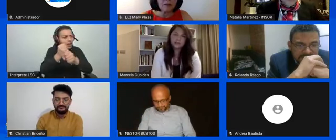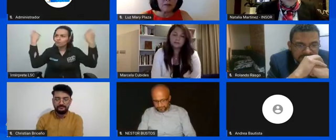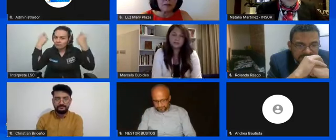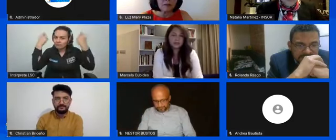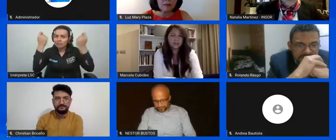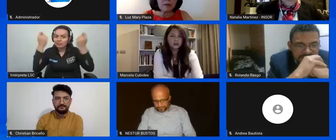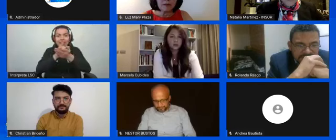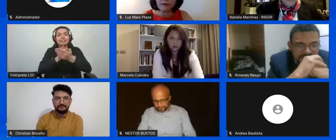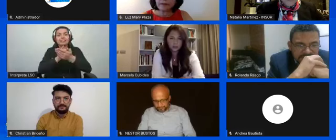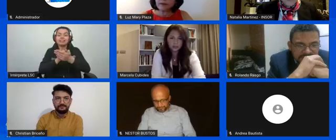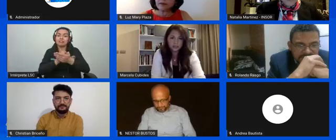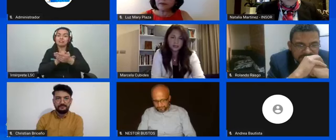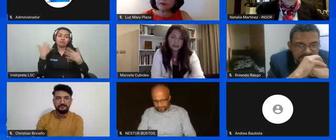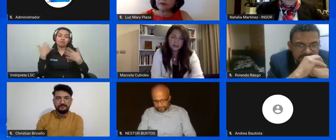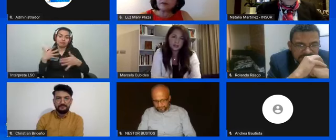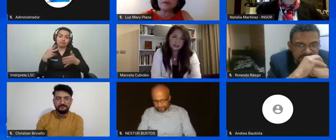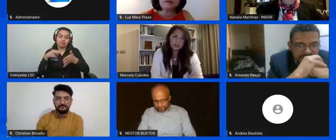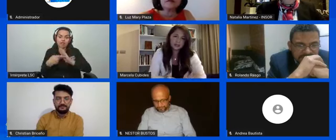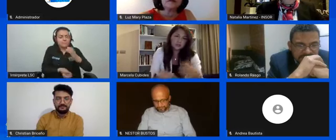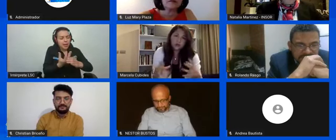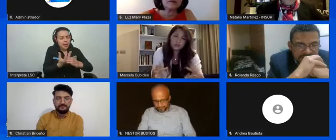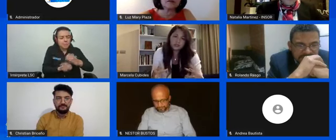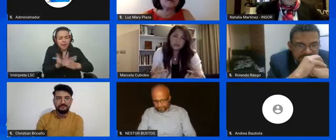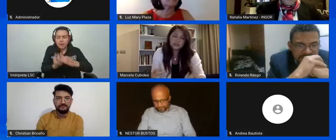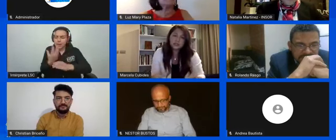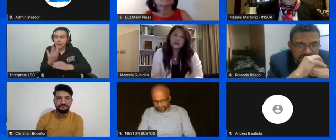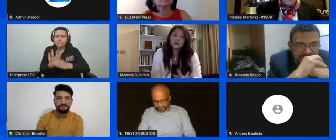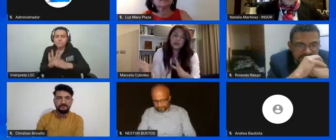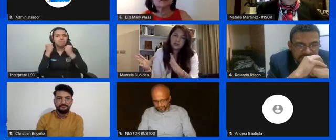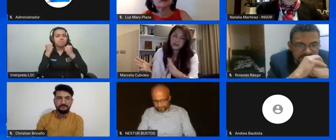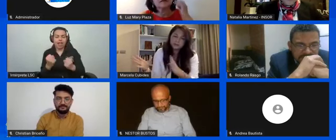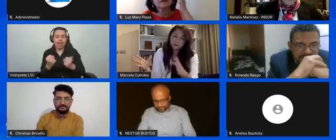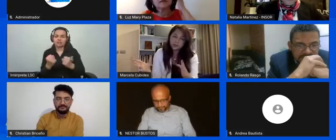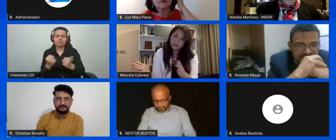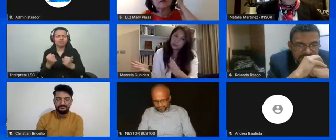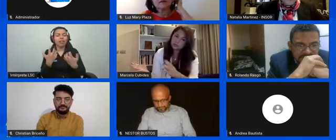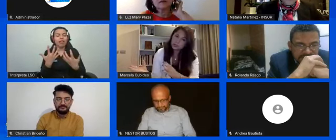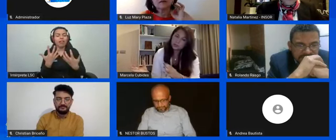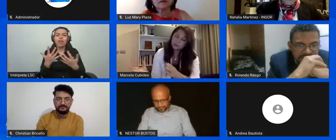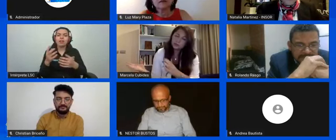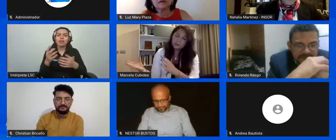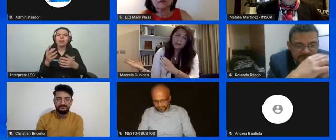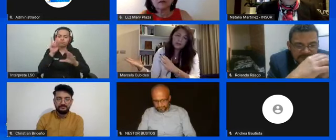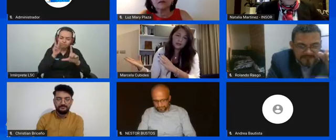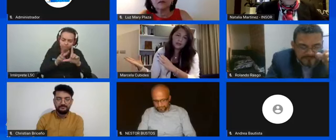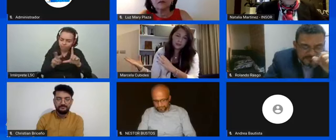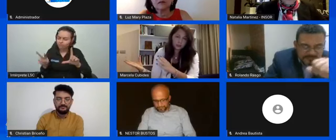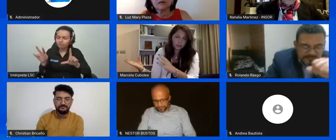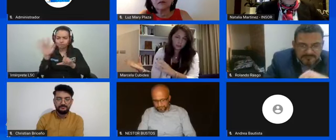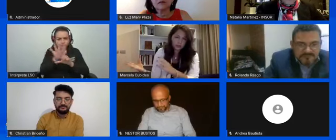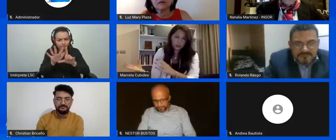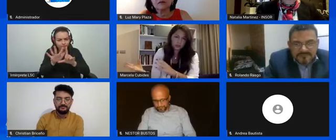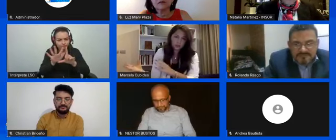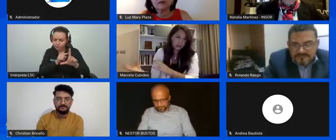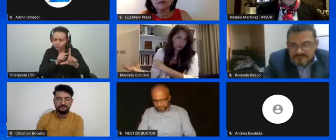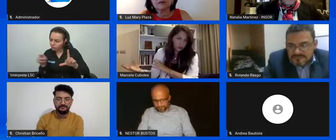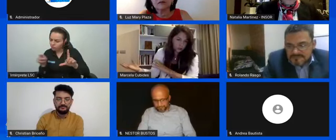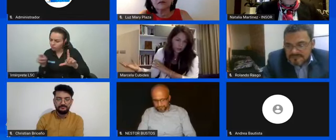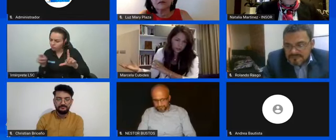apuesta tecnológica en eso. Todo esto basado en que, y con esto termino, la